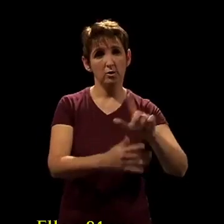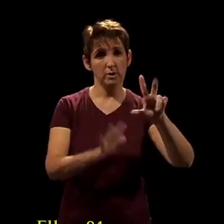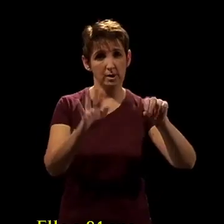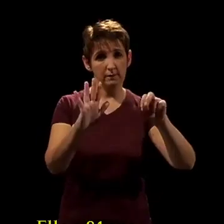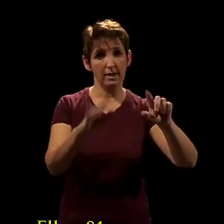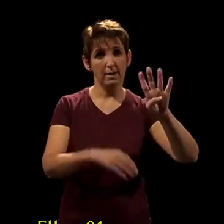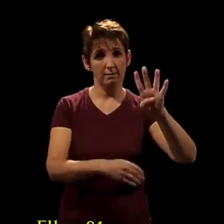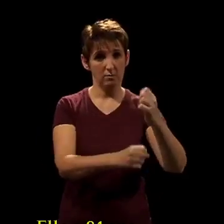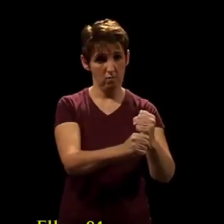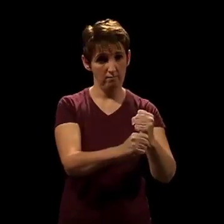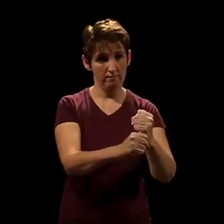Elle a 84 ans.